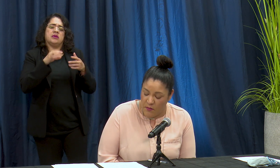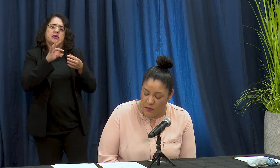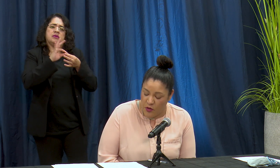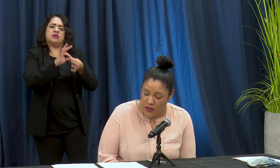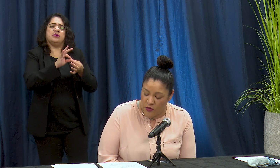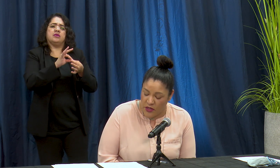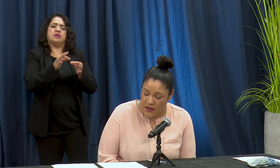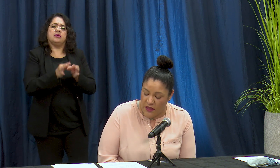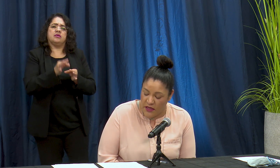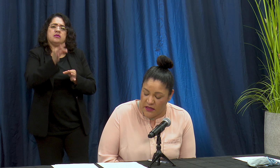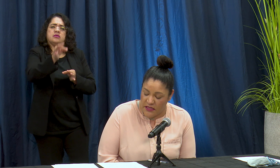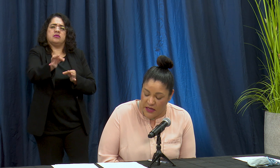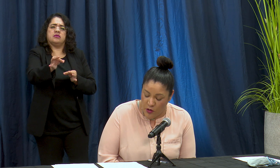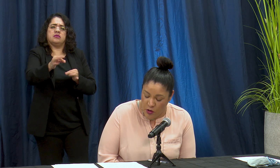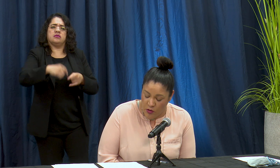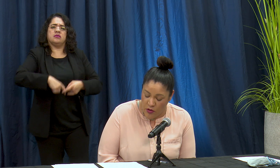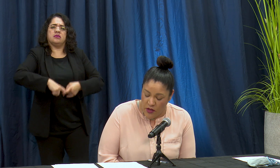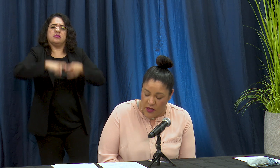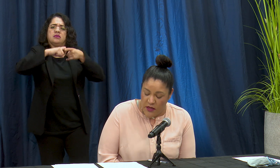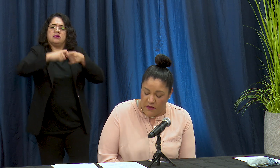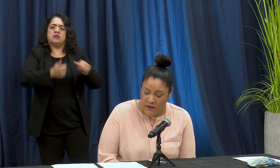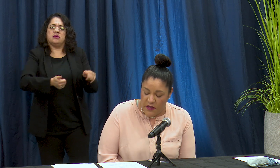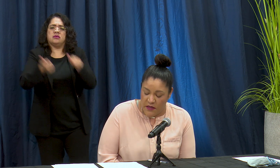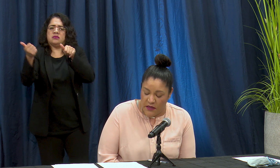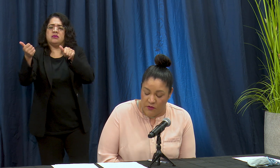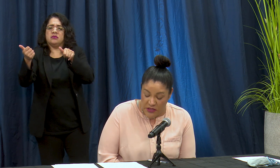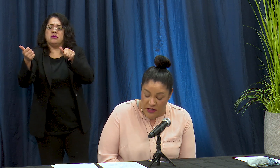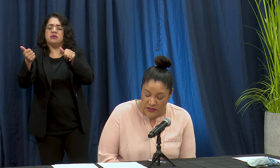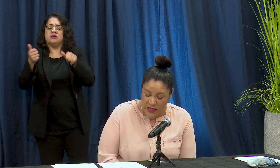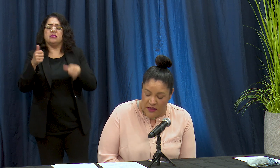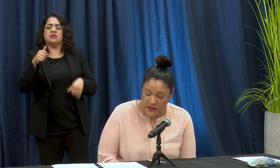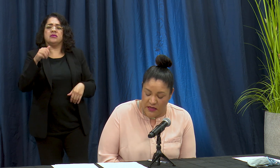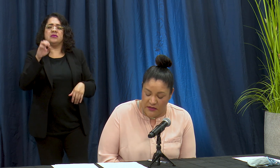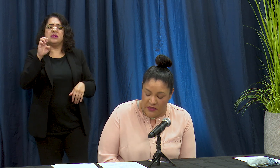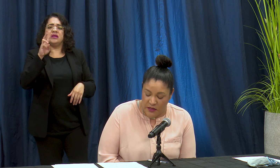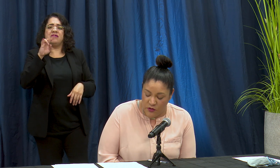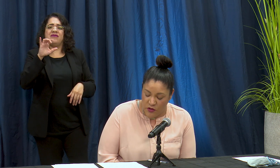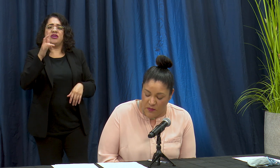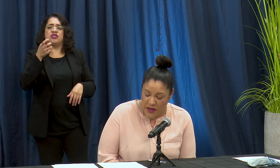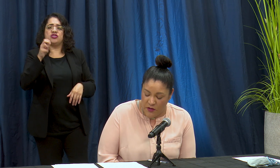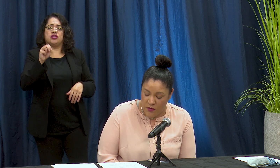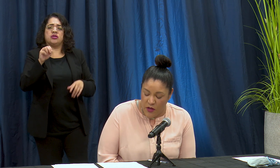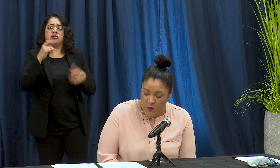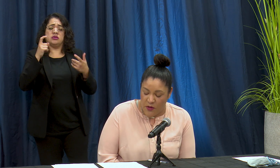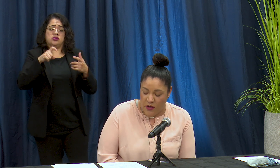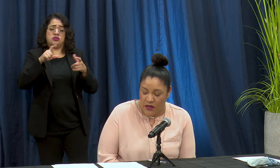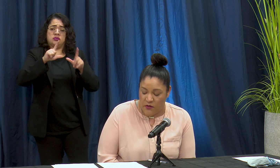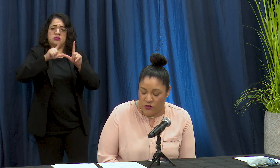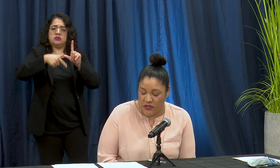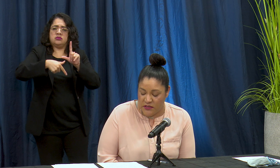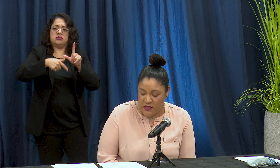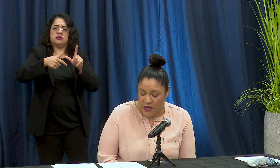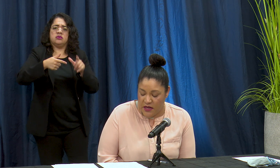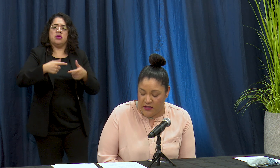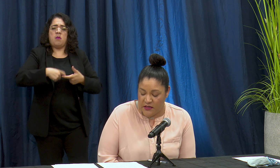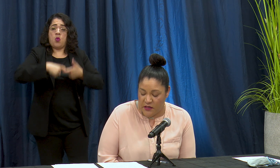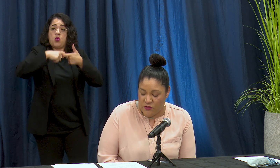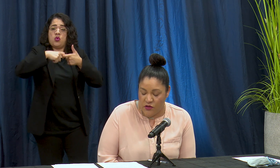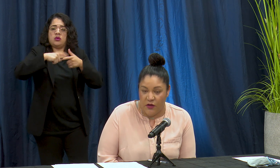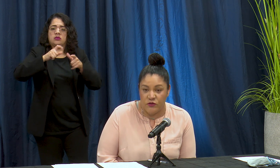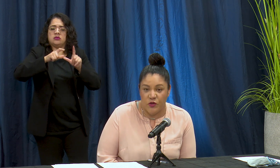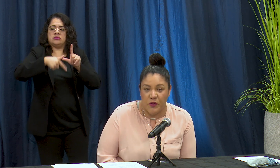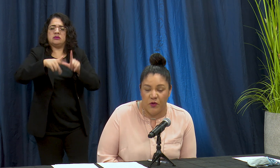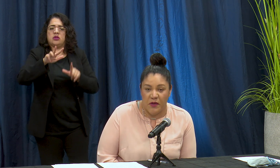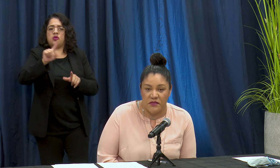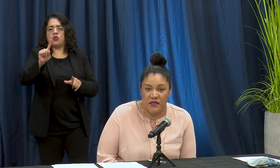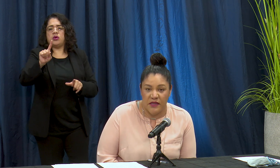la moratoria de desalojo que ahorita está al 31 de mayo, pero la queremos extender al 31